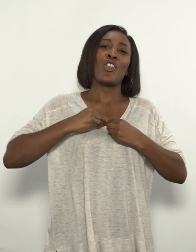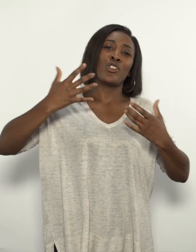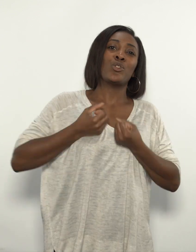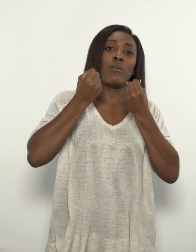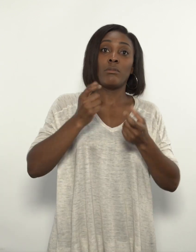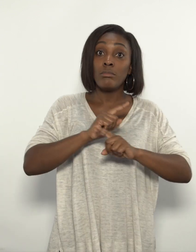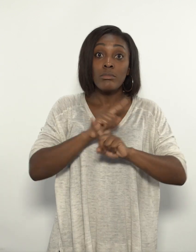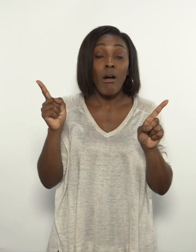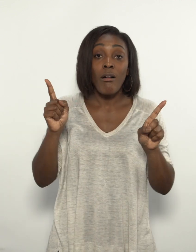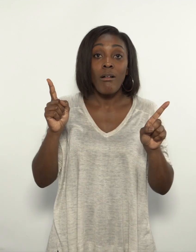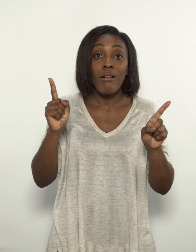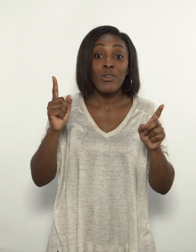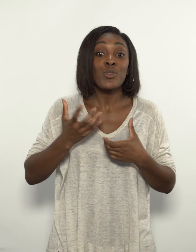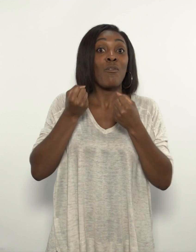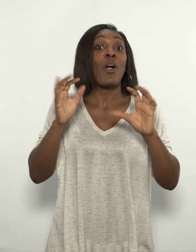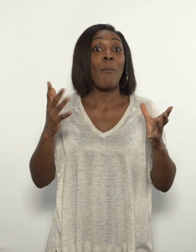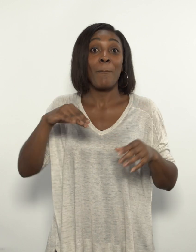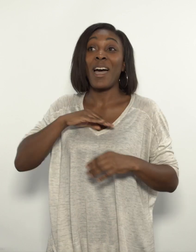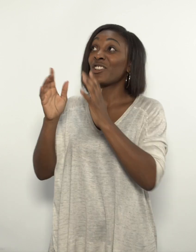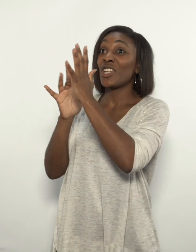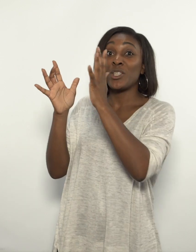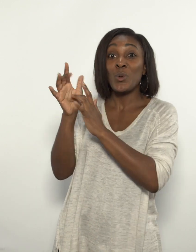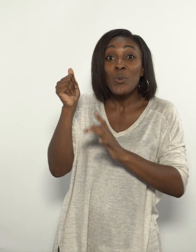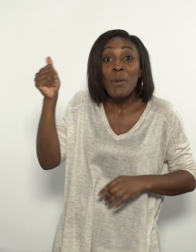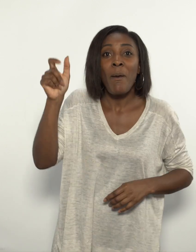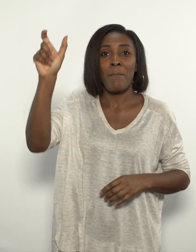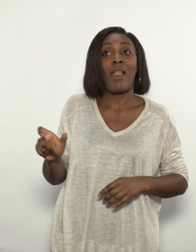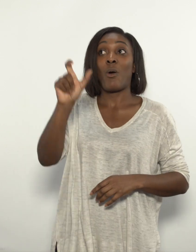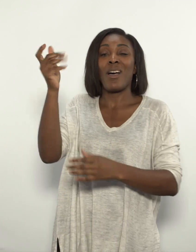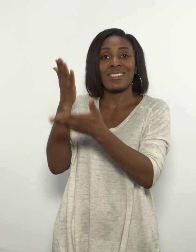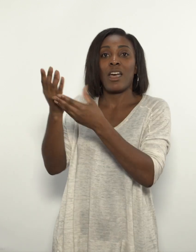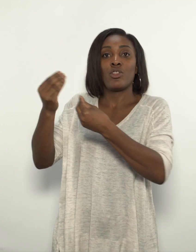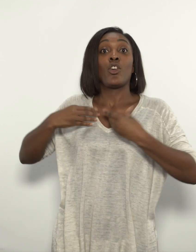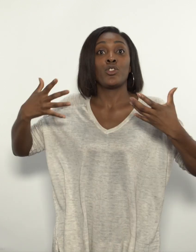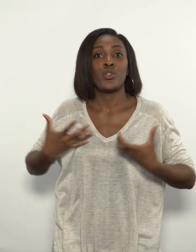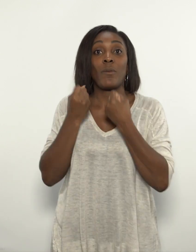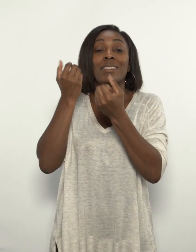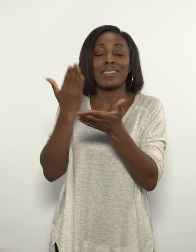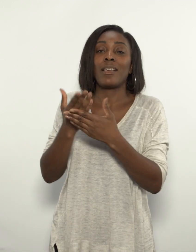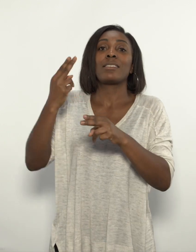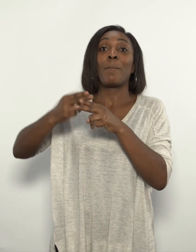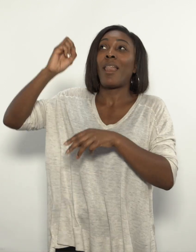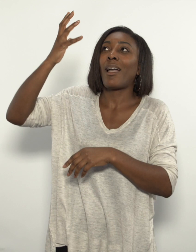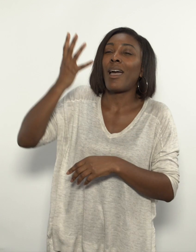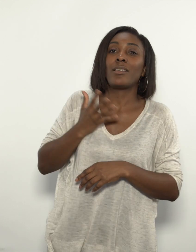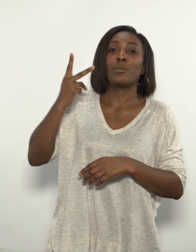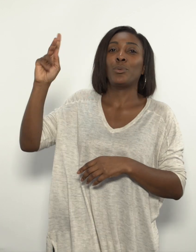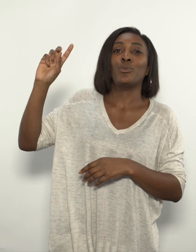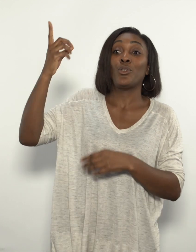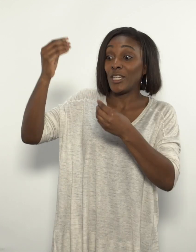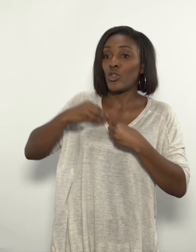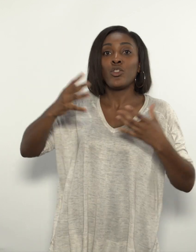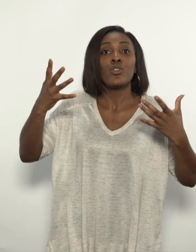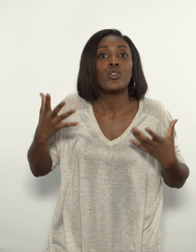nous sommes sauvés par les œuvres de Jésus, par le mérite de Jésus-Christ. C'est la grâce de Dieu, c'est la grâce salvatrice, c'est la grâce